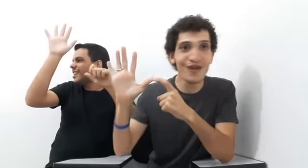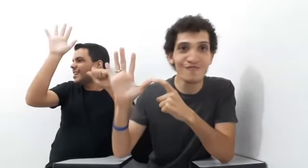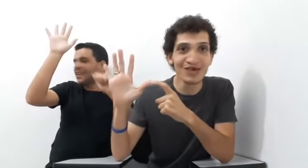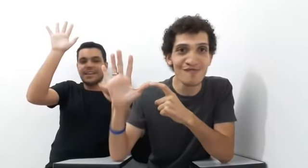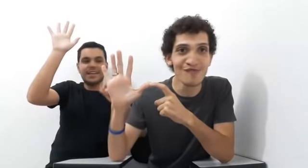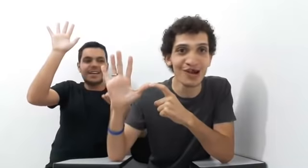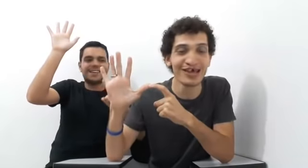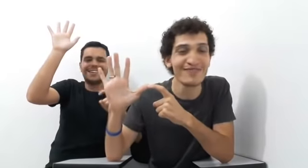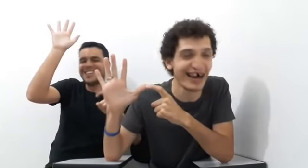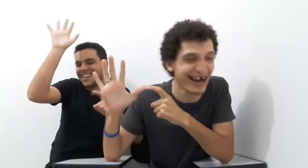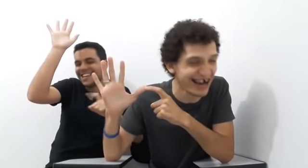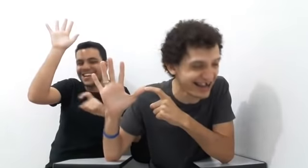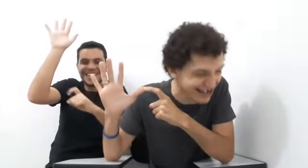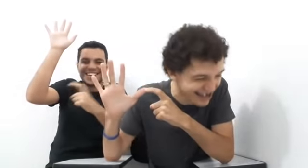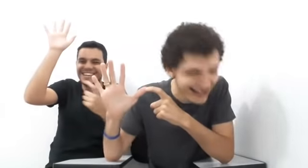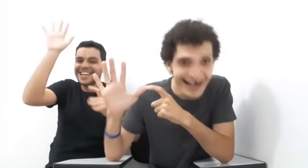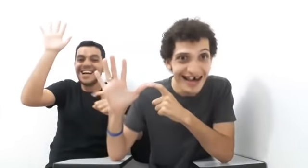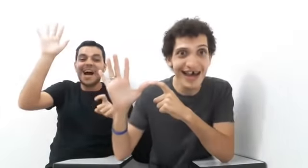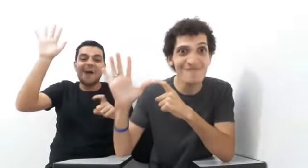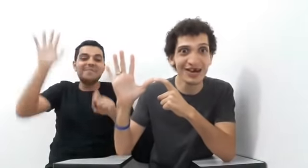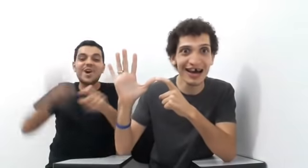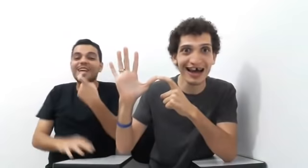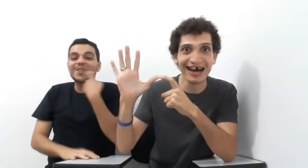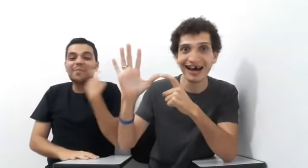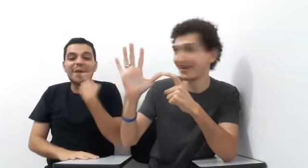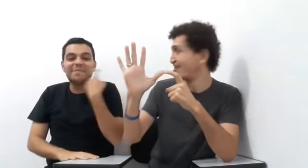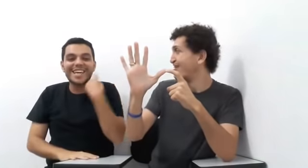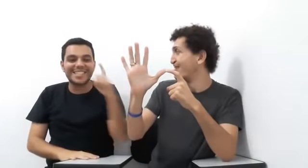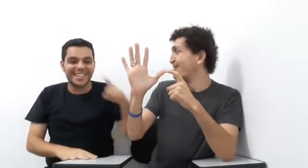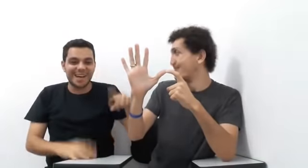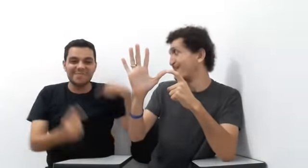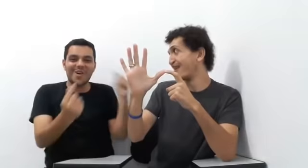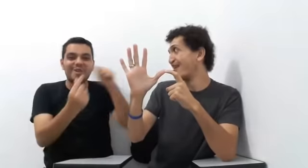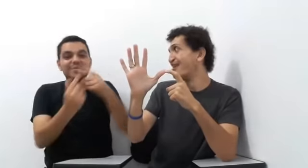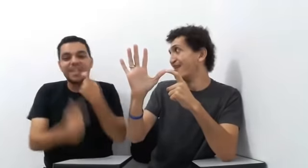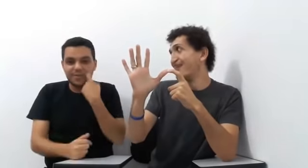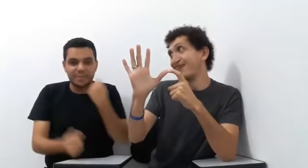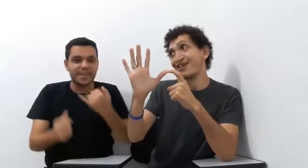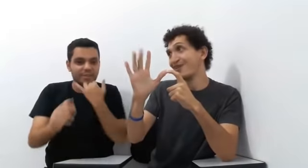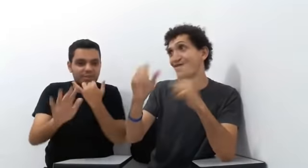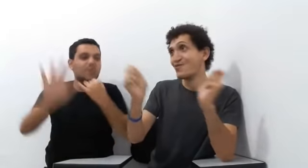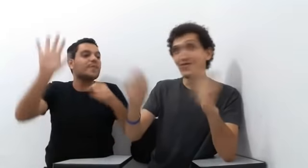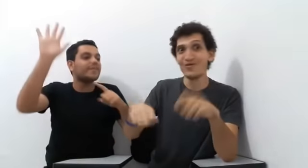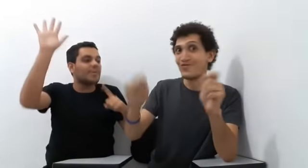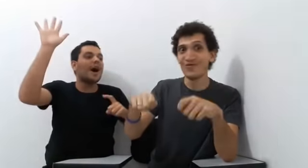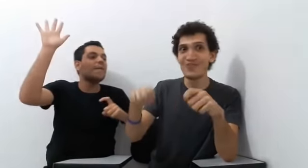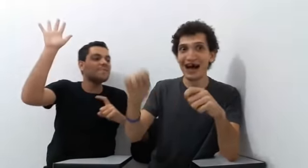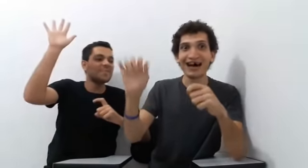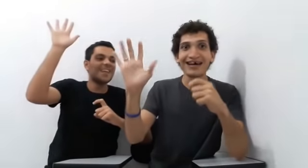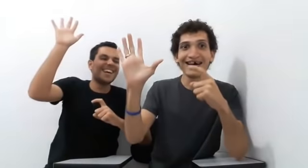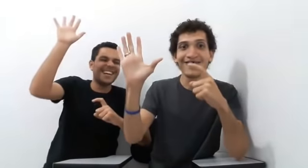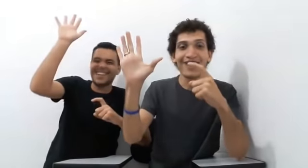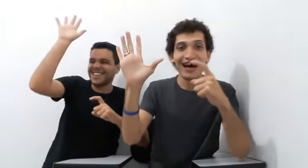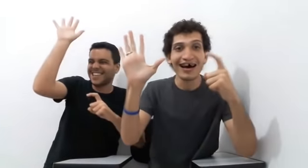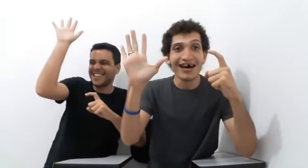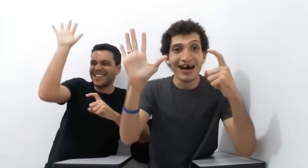vira borboleta. A minhota é só para peixe. A minhota é o objetivo peixe. Desculpa aí, vamos lá. Vamos lá.